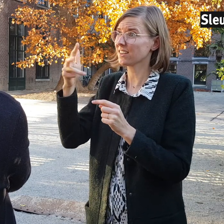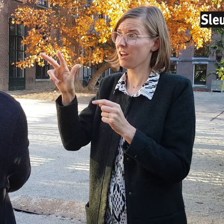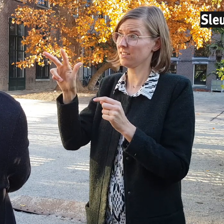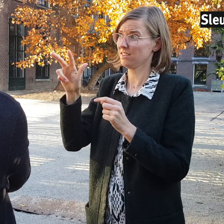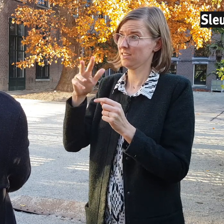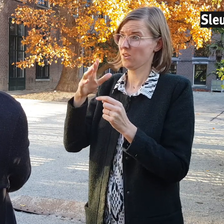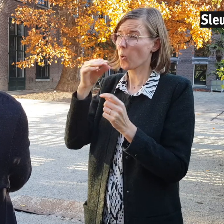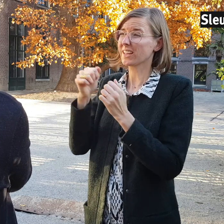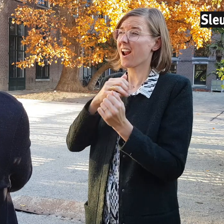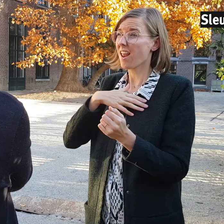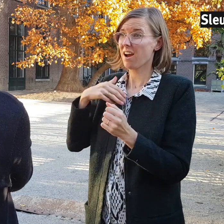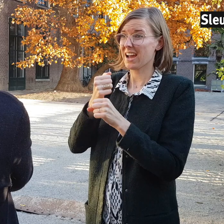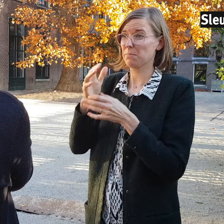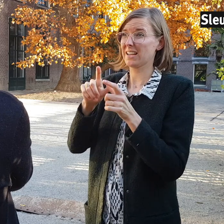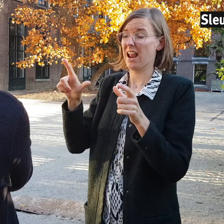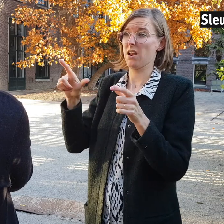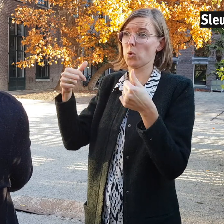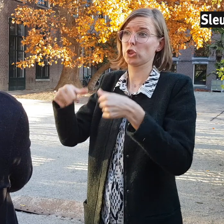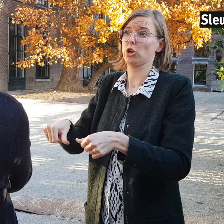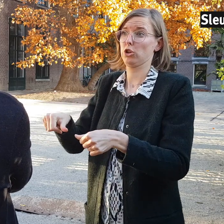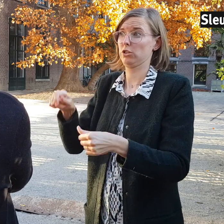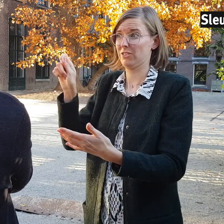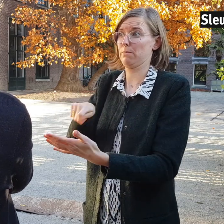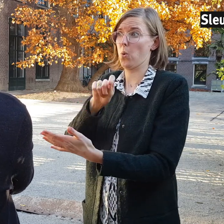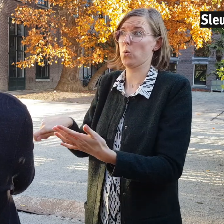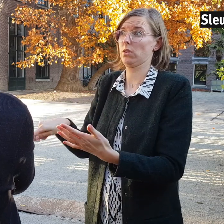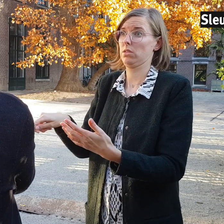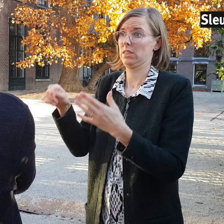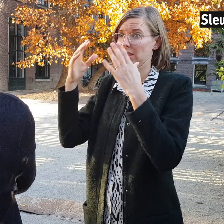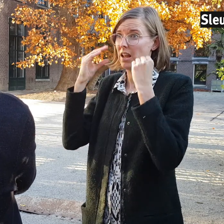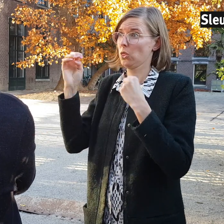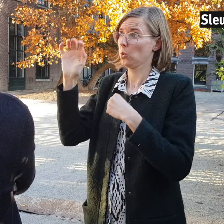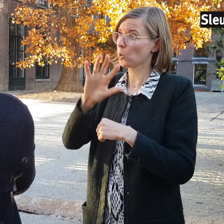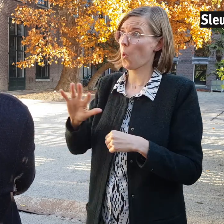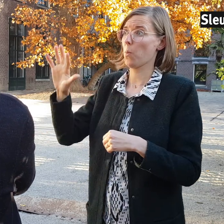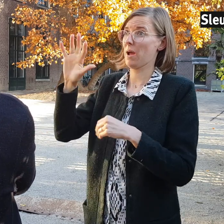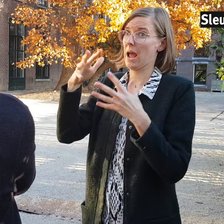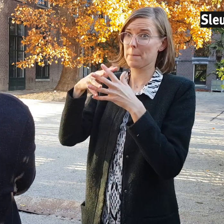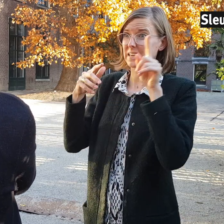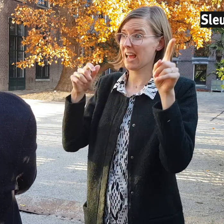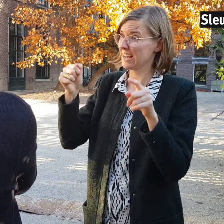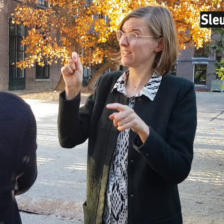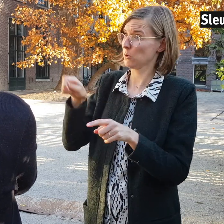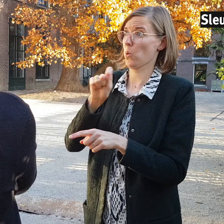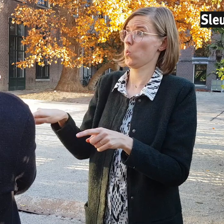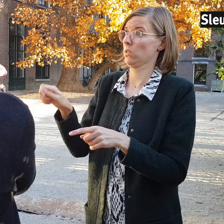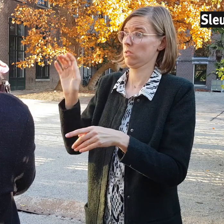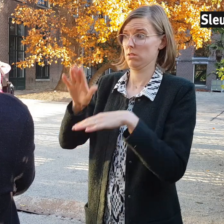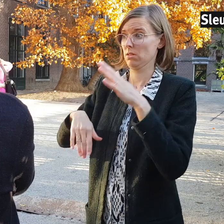Want vroeger, dus van 1880 tot 1980, honderd jaar lang is de gebarentaal verboden geweest in Europa en